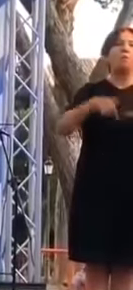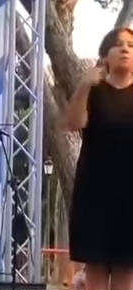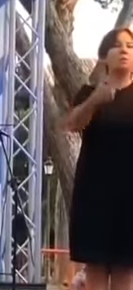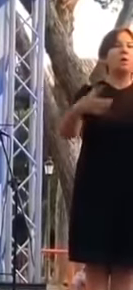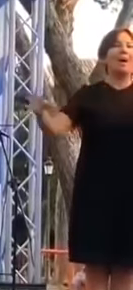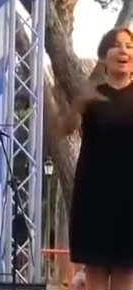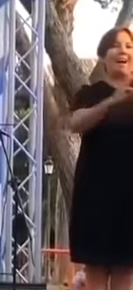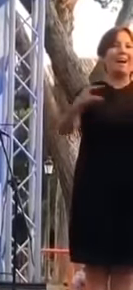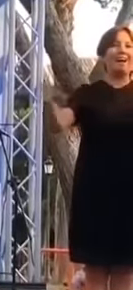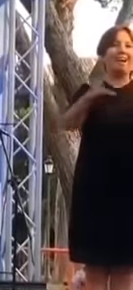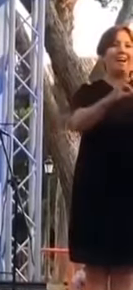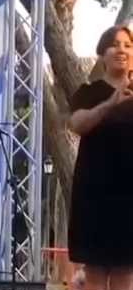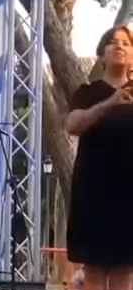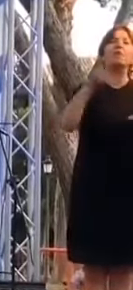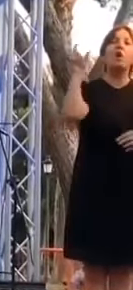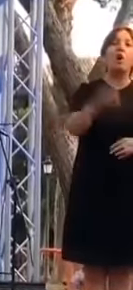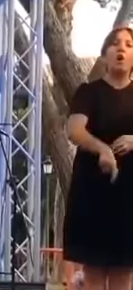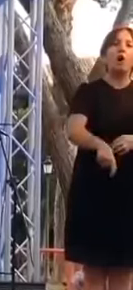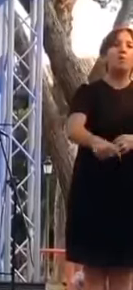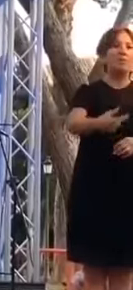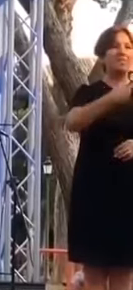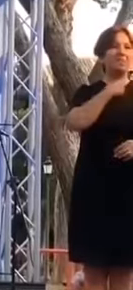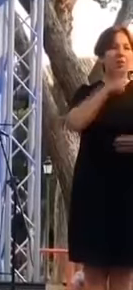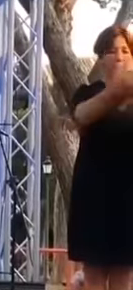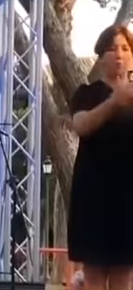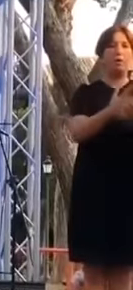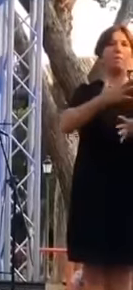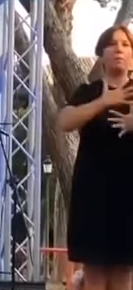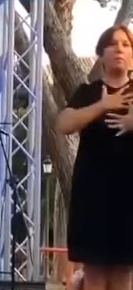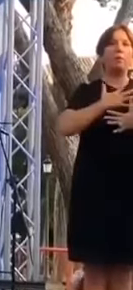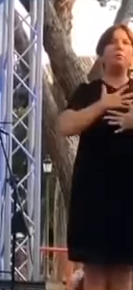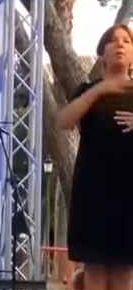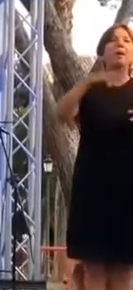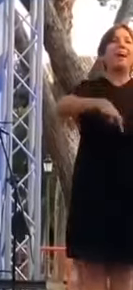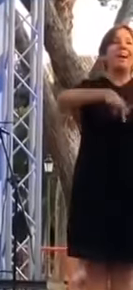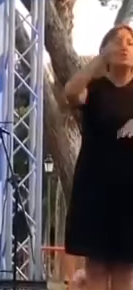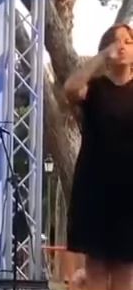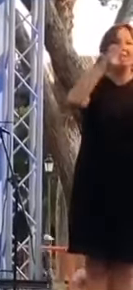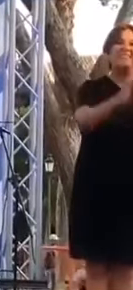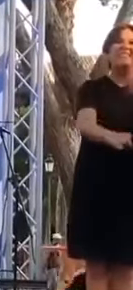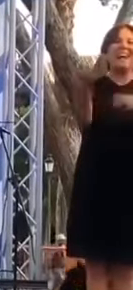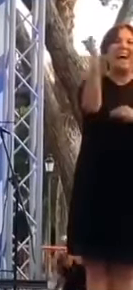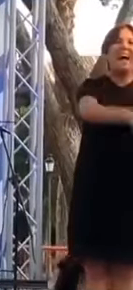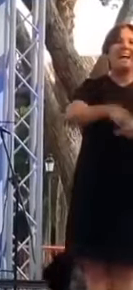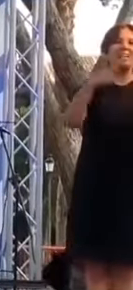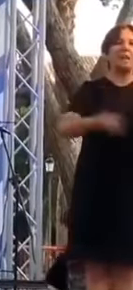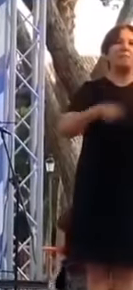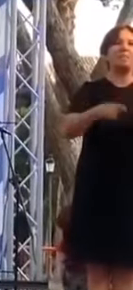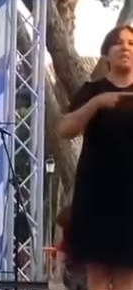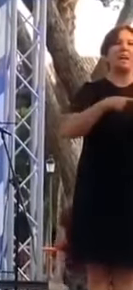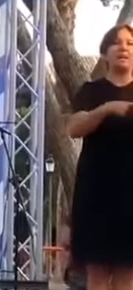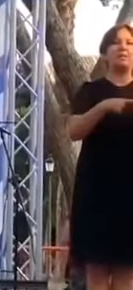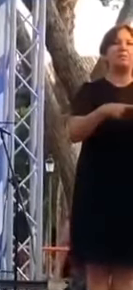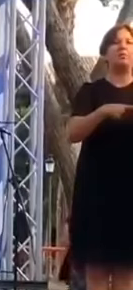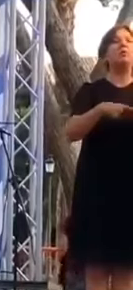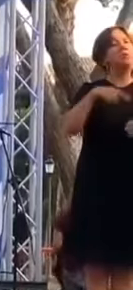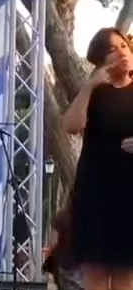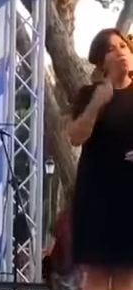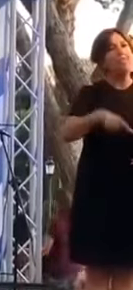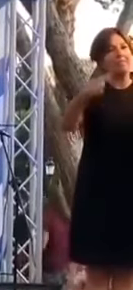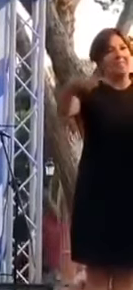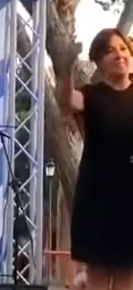indicare le alleanze, obbligo di essere vincolati al proprio programma ed elezione diretta anche del Presidente della Repubblica. E poi